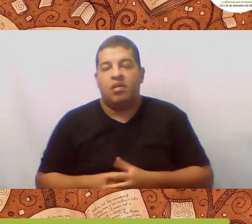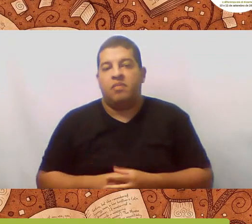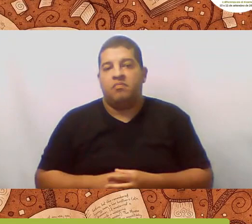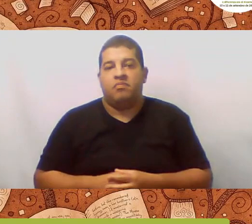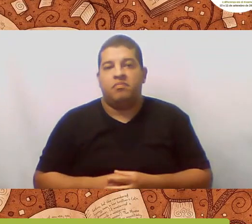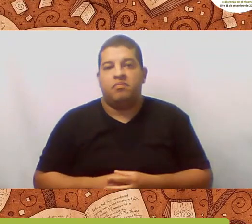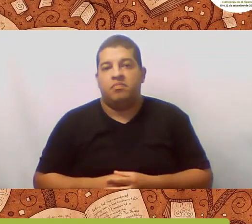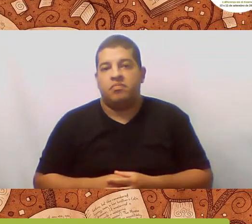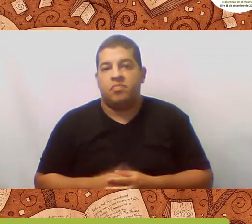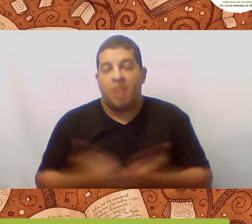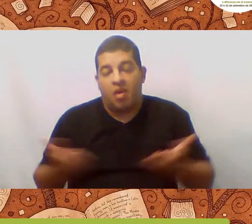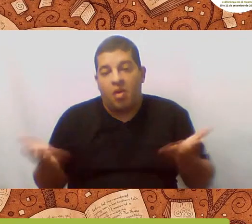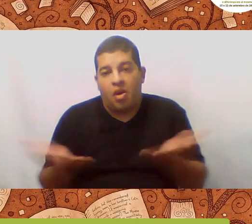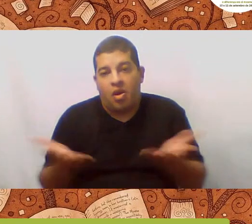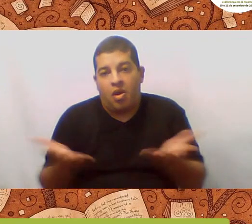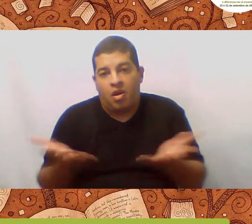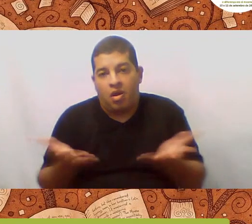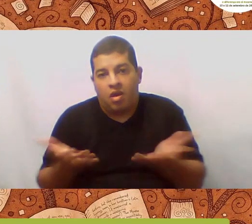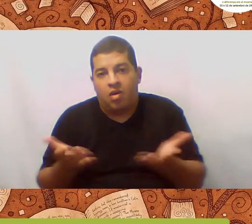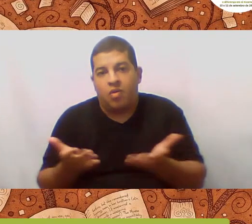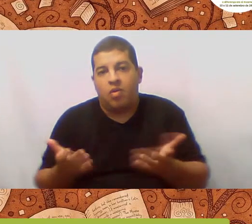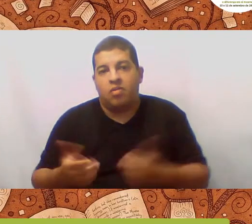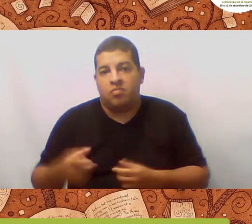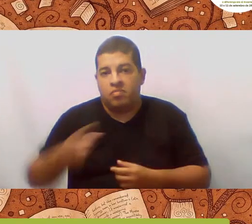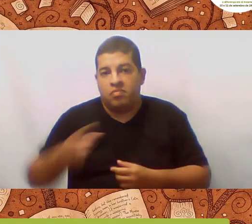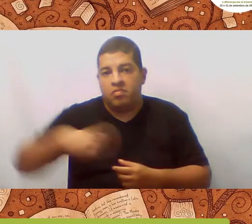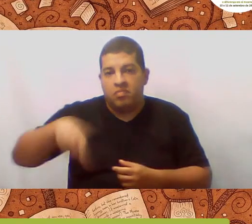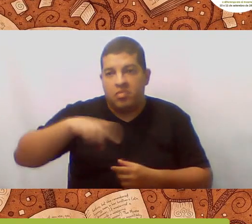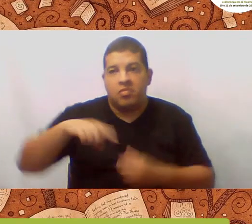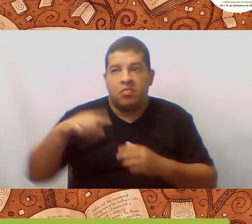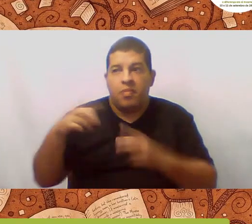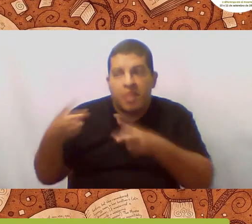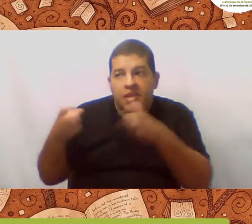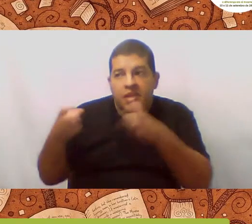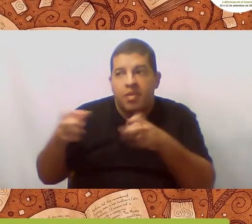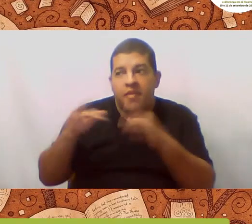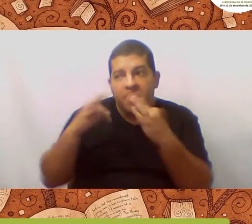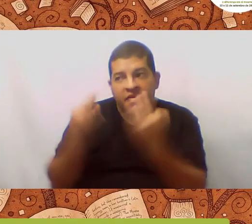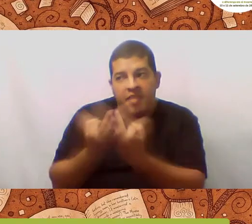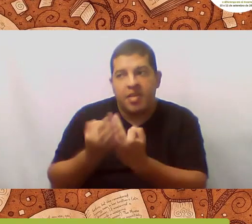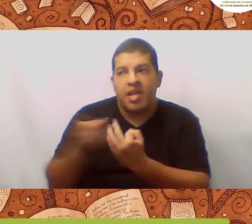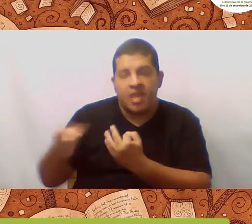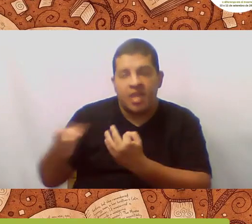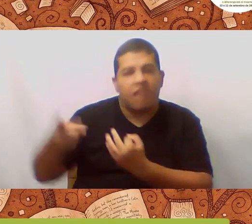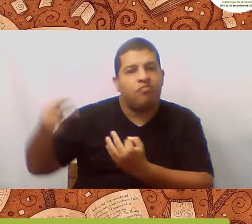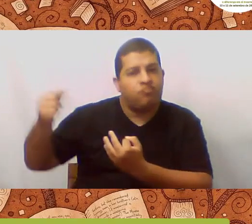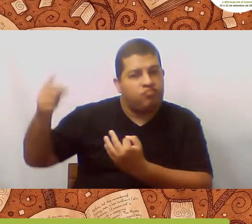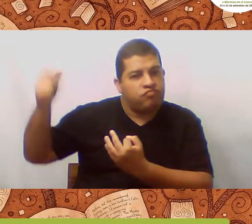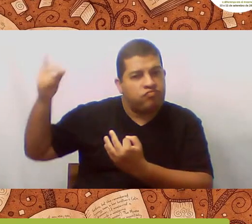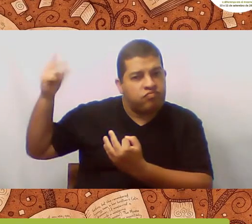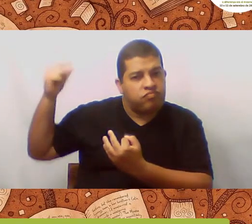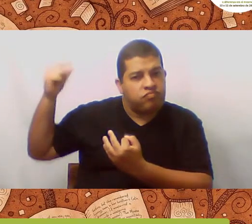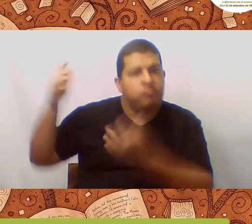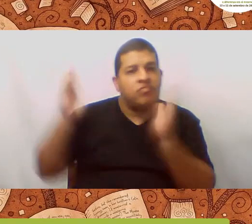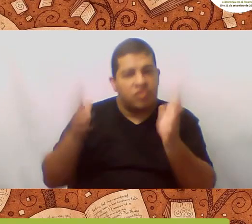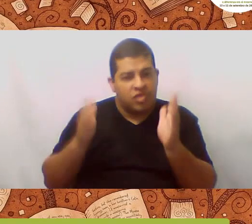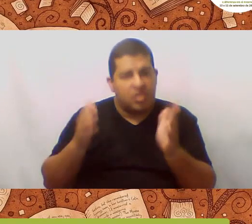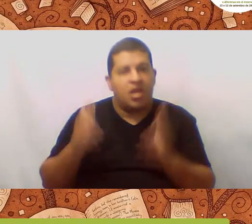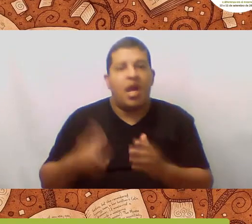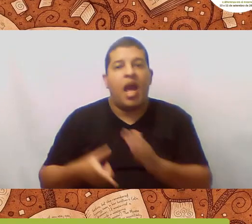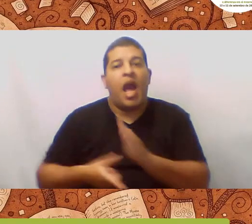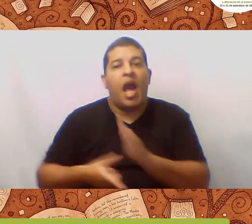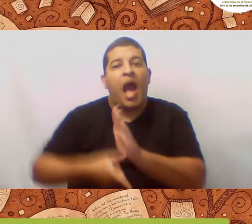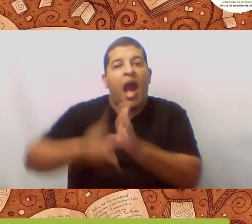visto agora no campo estritamente familiar, não é novo. A gente já assistia, antes da